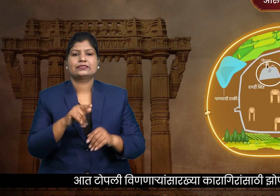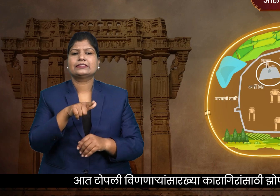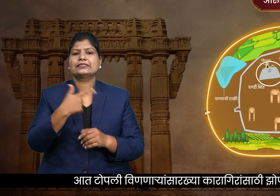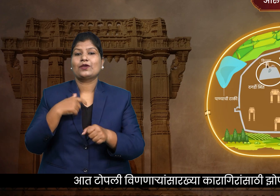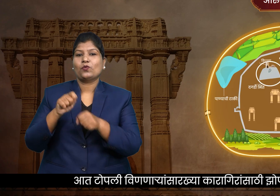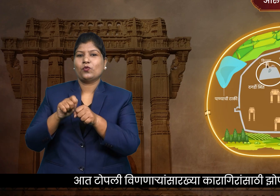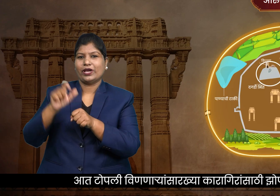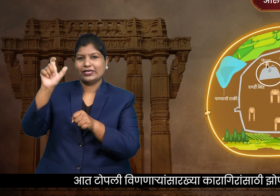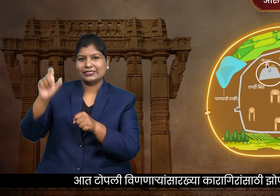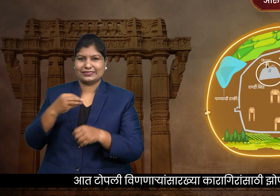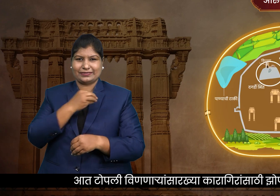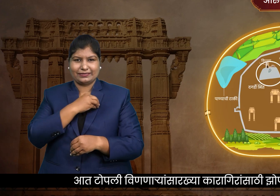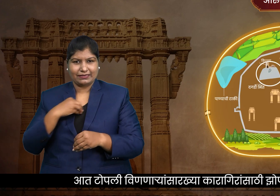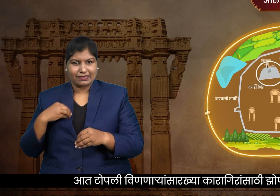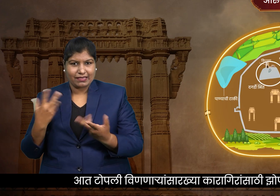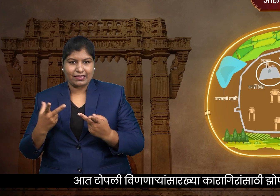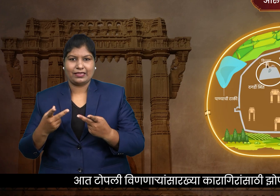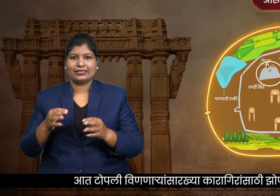विणण्यासारखे